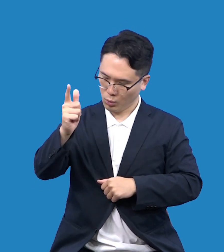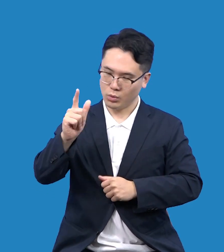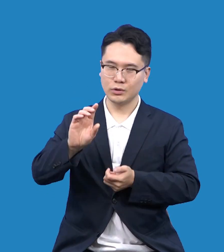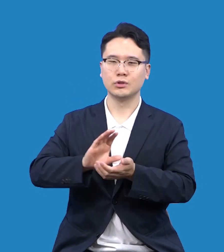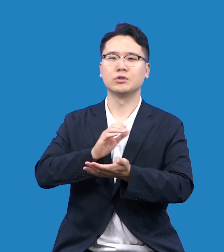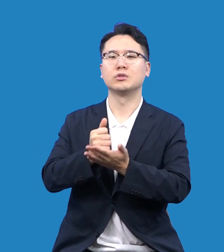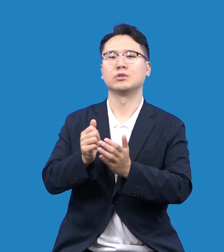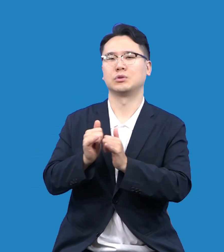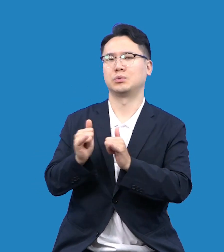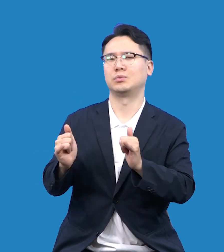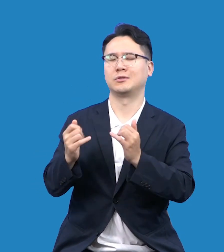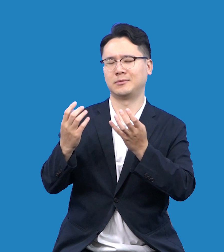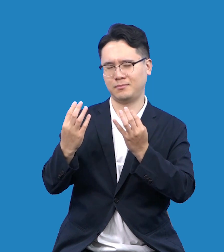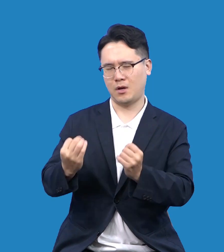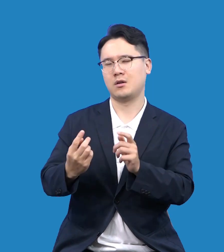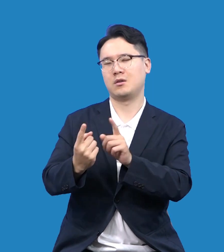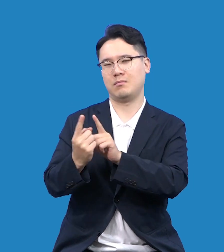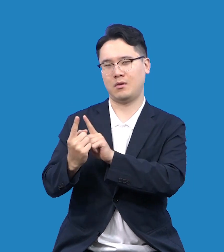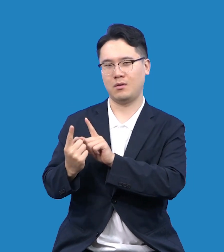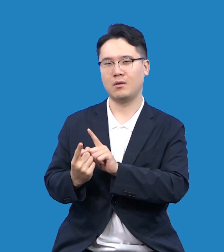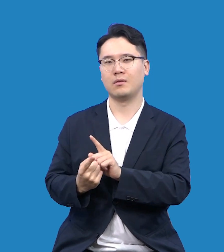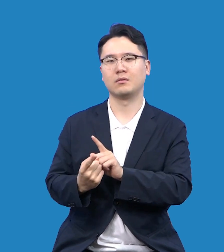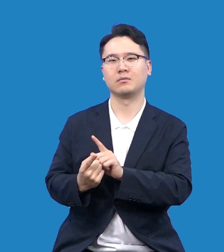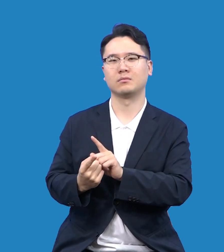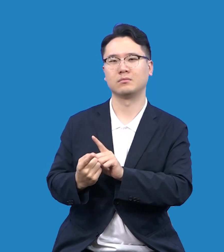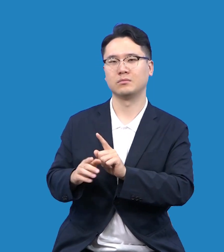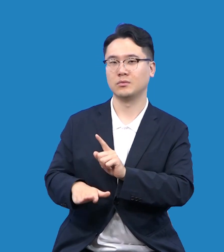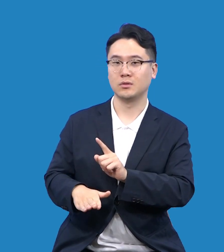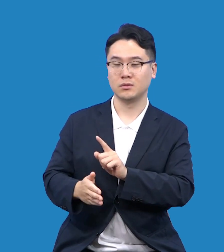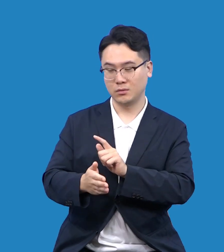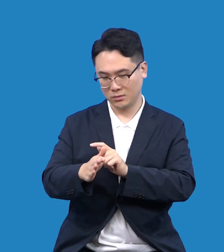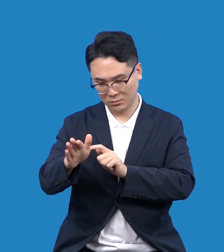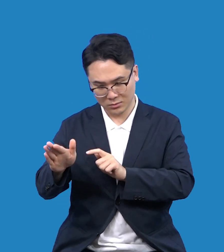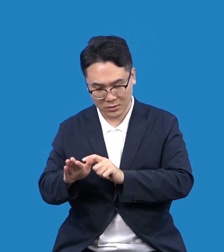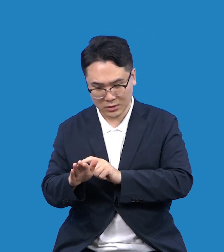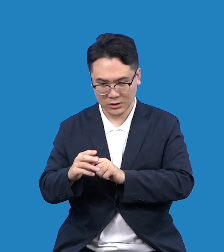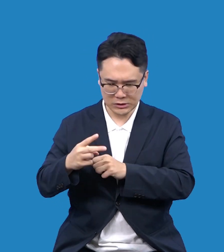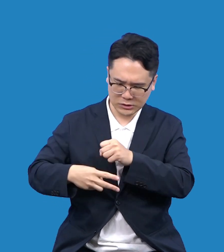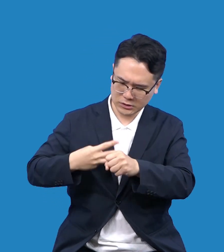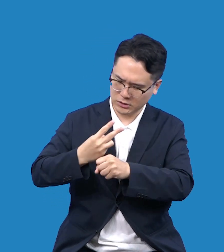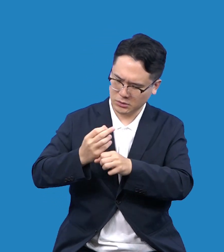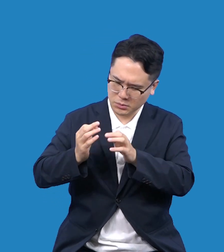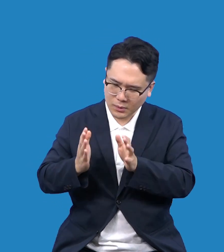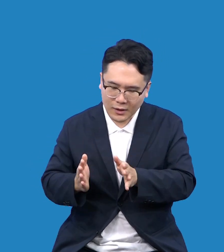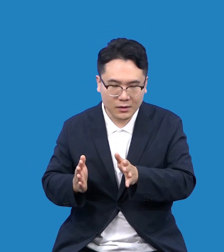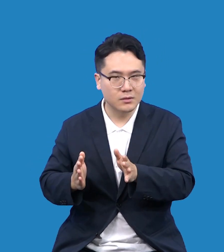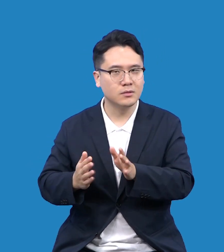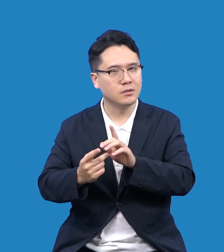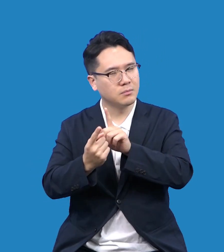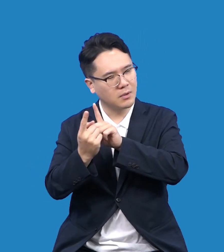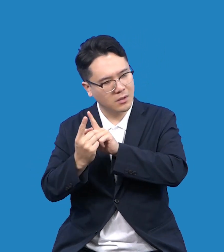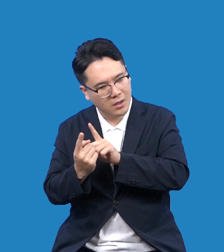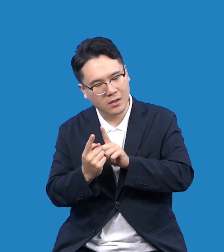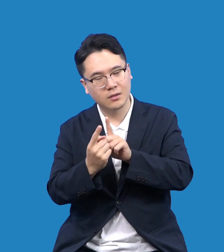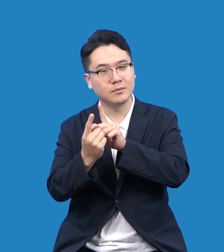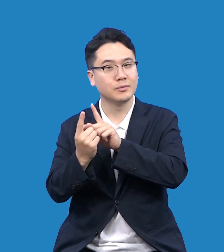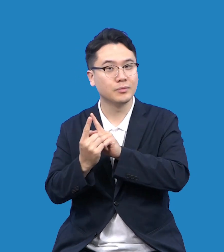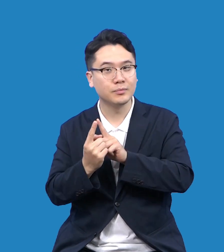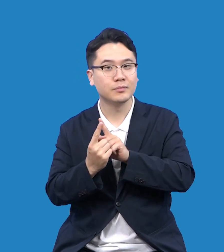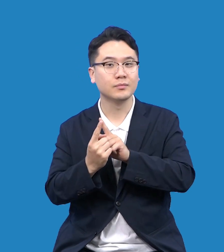많이 만났습니다. 근데 그분들과 한 2년 동안 주일마다 제가 미국 교회에 나가고 이분들과